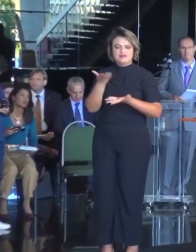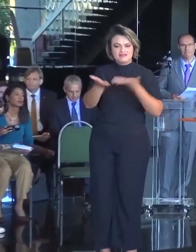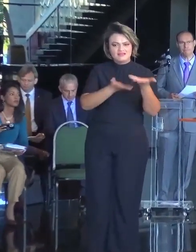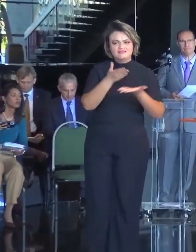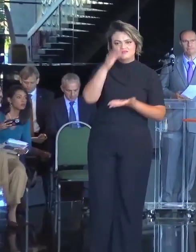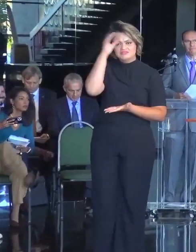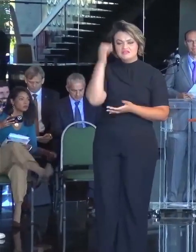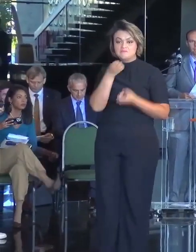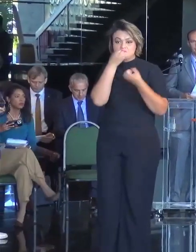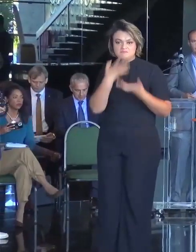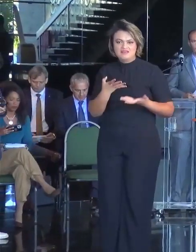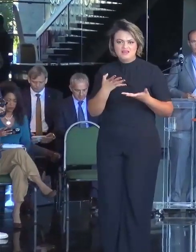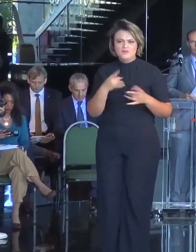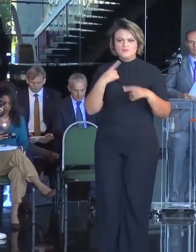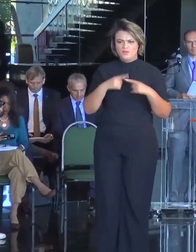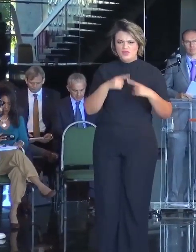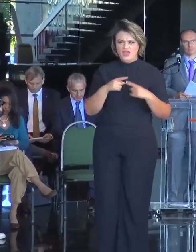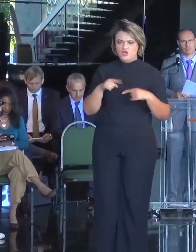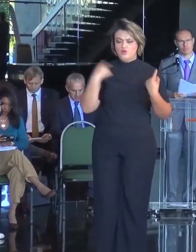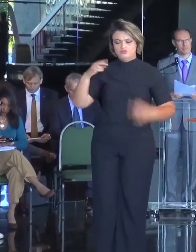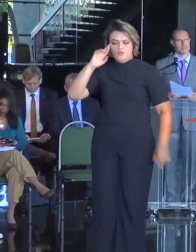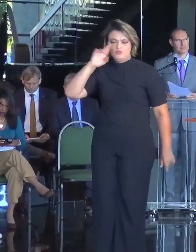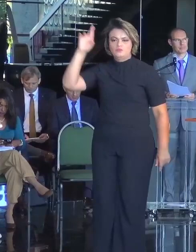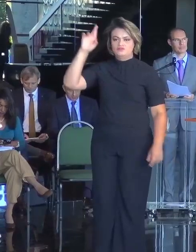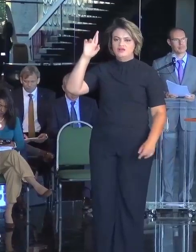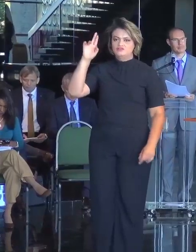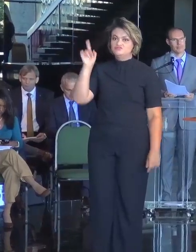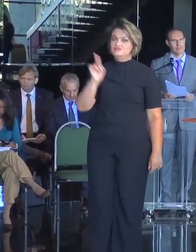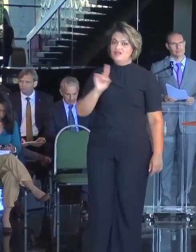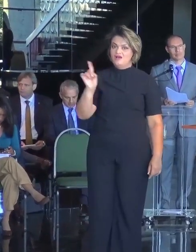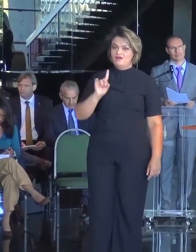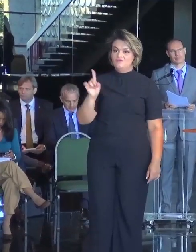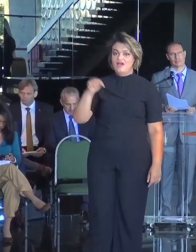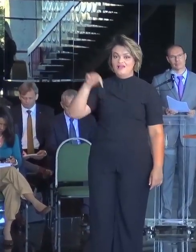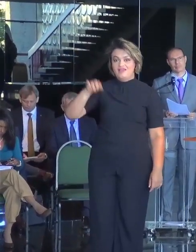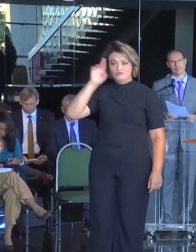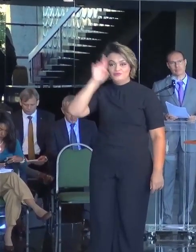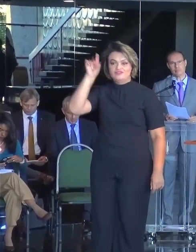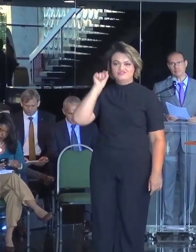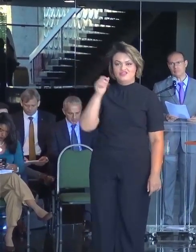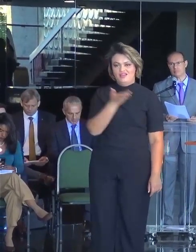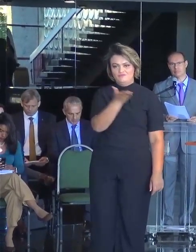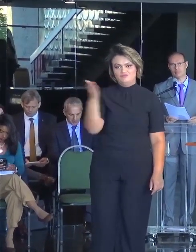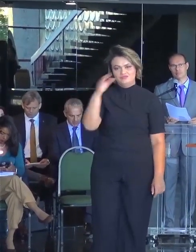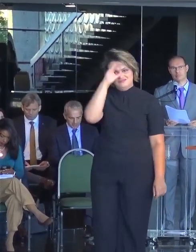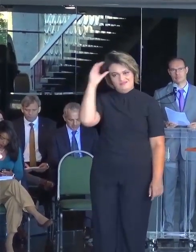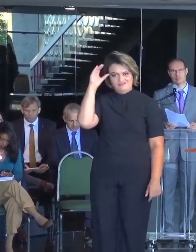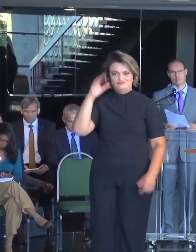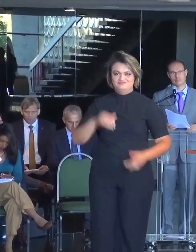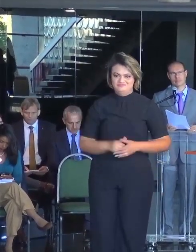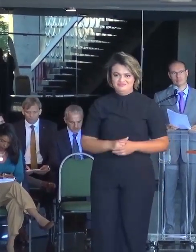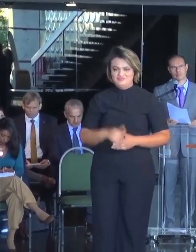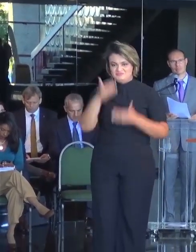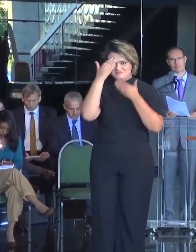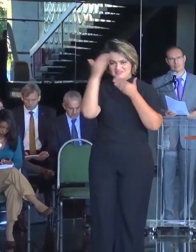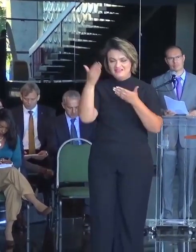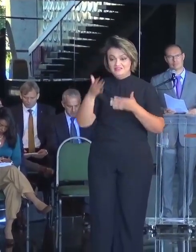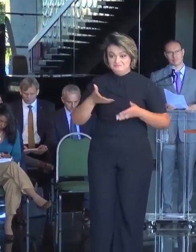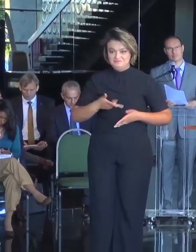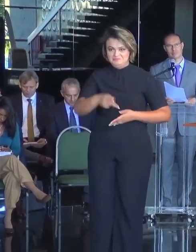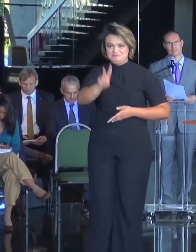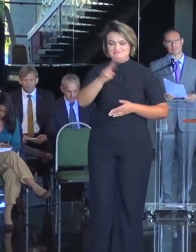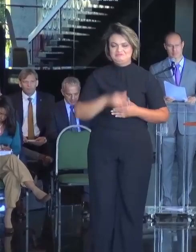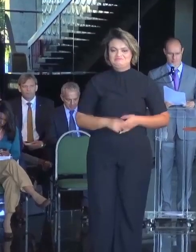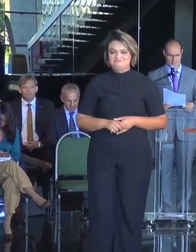excelência. Mas não porque nós sejamos autoridades, porque aqui a autoridade é você, consumidor. Muito obrigado, vamos seguir